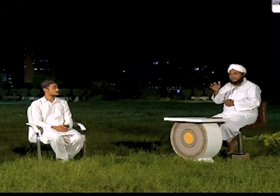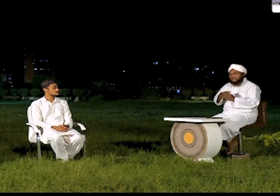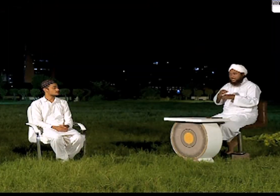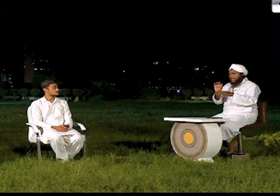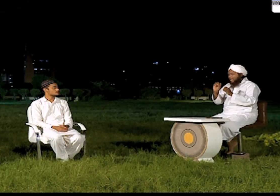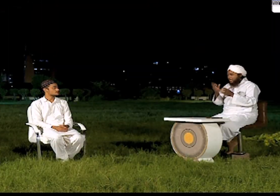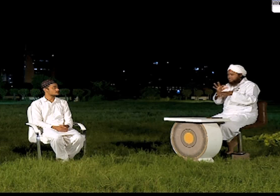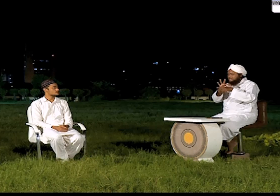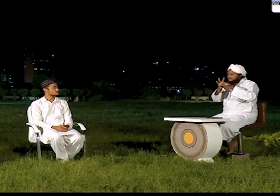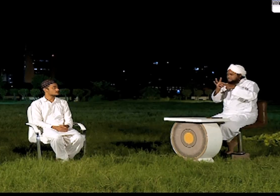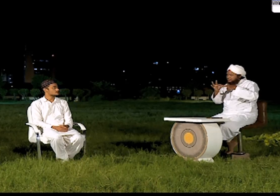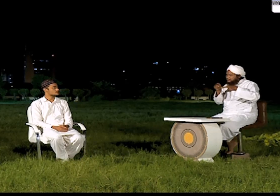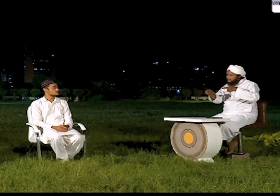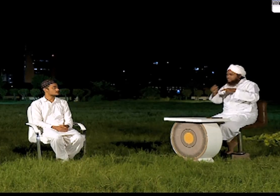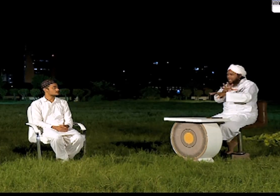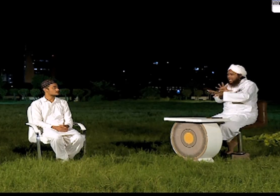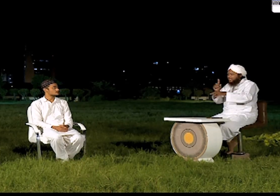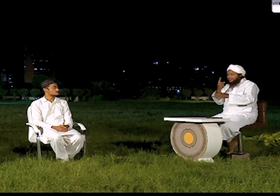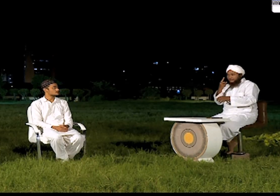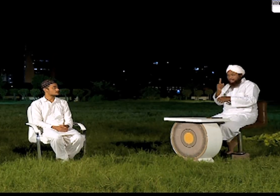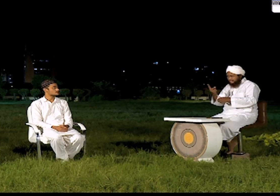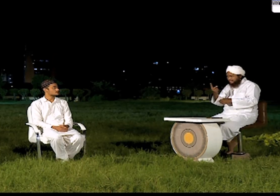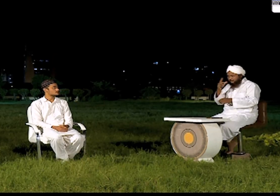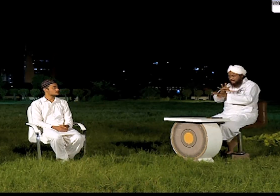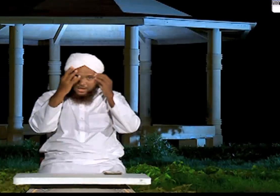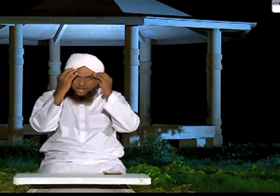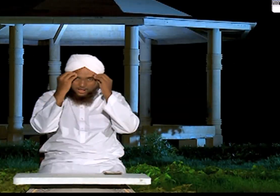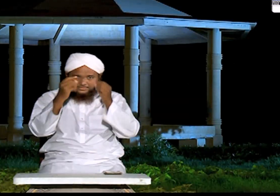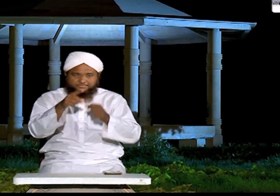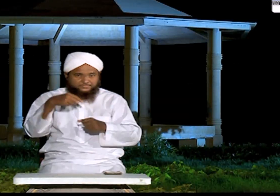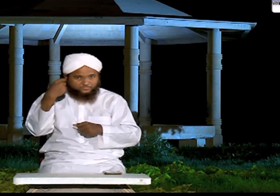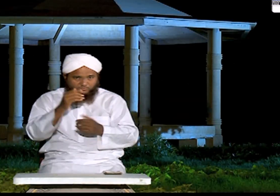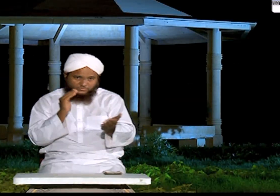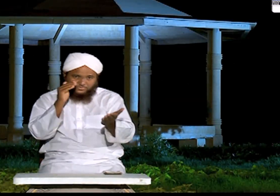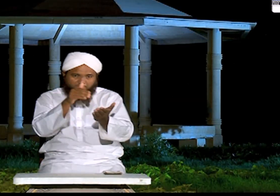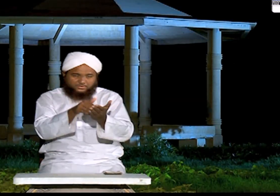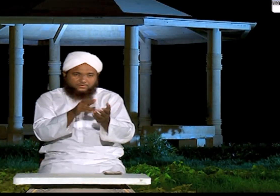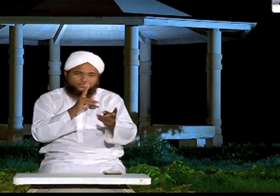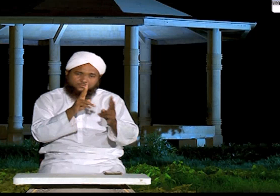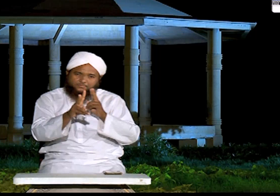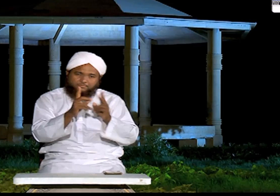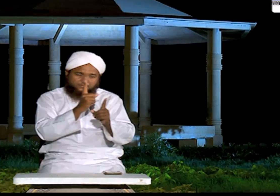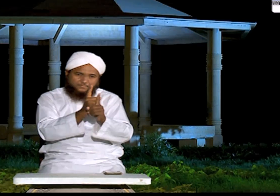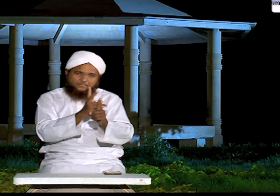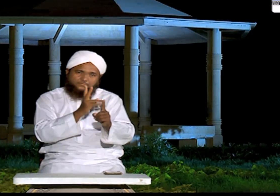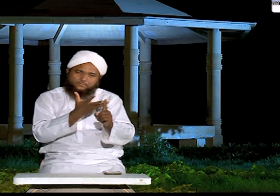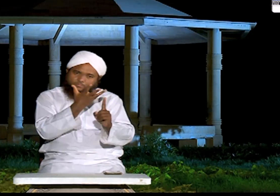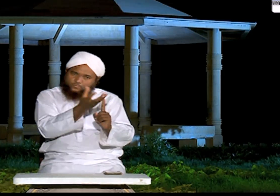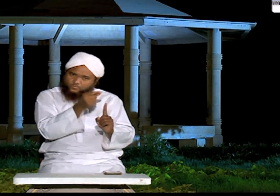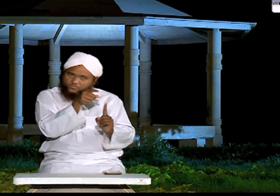رات کے ایک باہر ایک عالم صاحب وزیر کے پاس آئے اور رازداری سے فرمانے لگے اگر بادشاہ میرے سوال